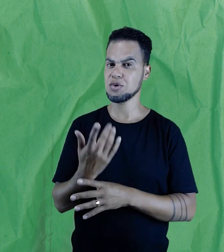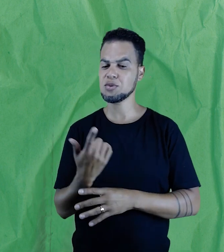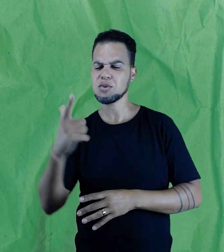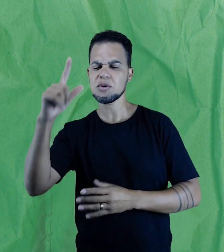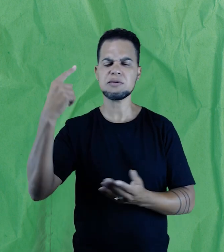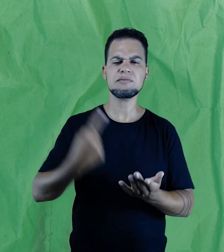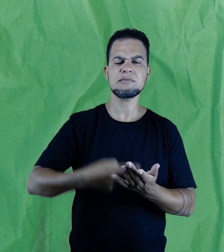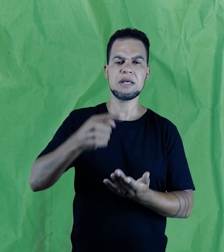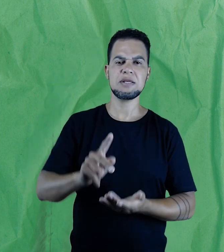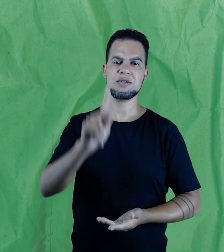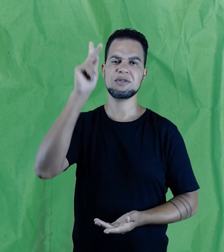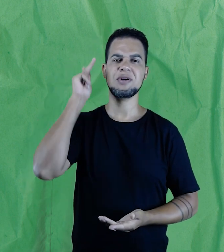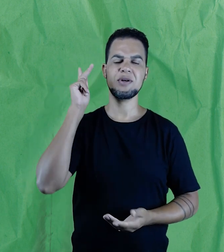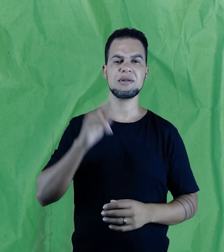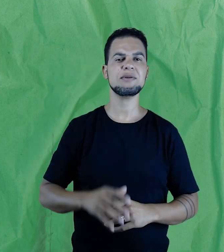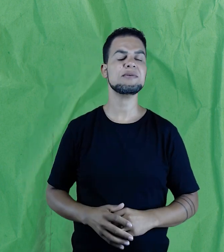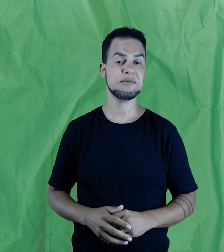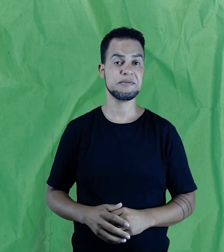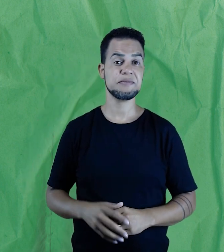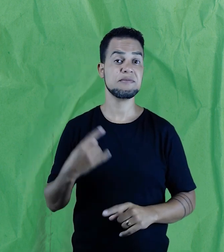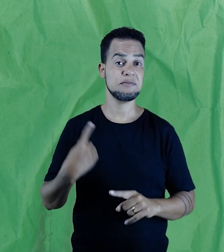outro marco histórico, porque